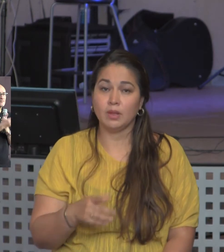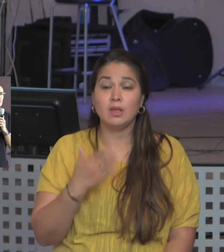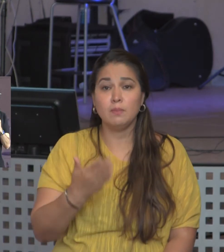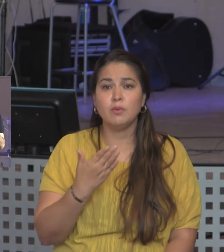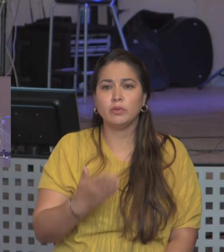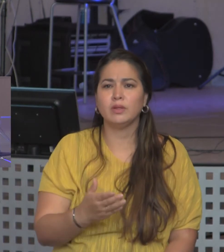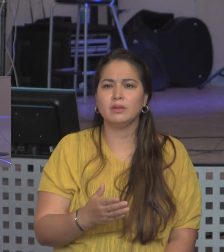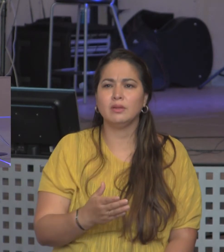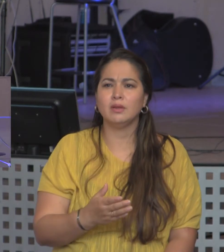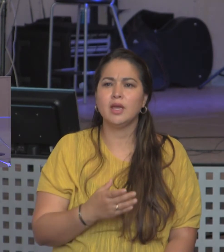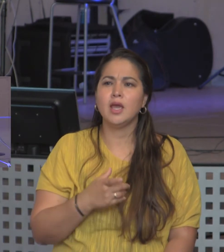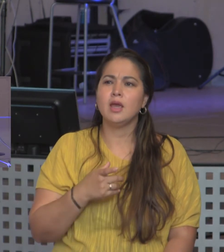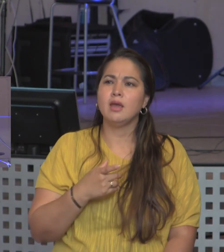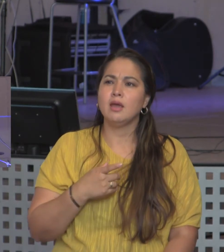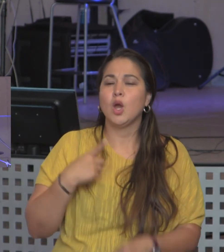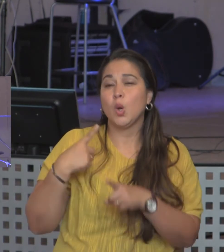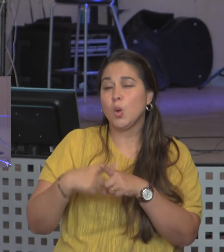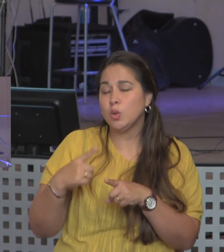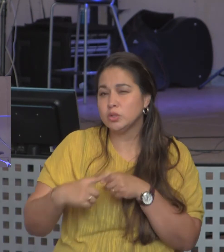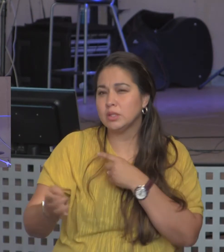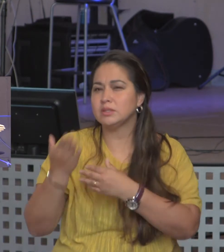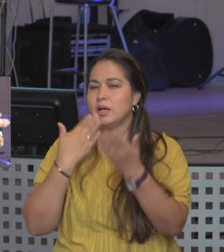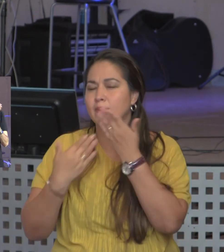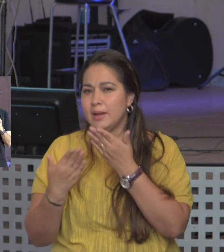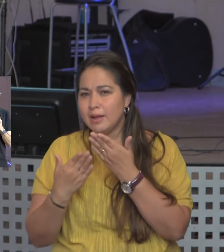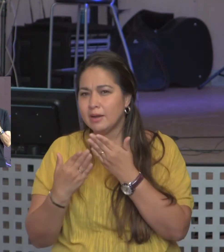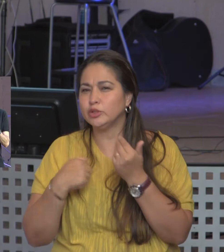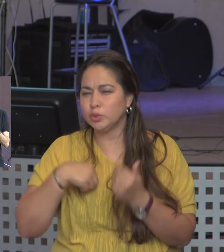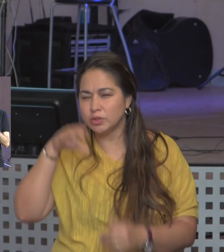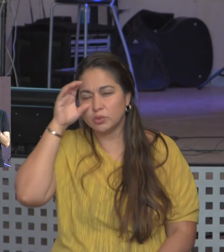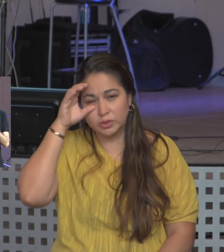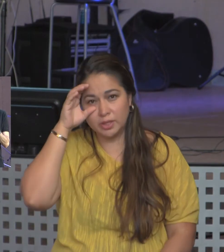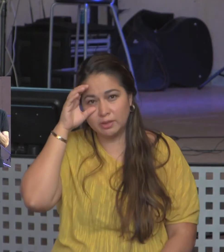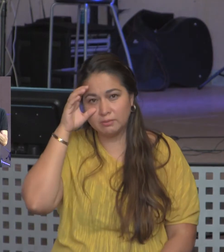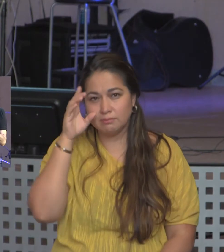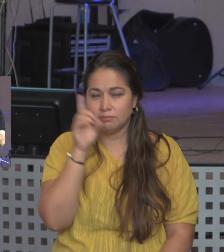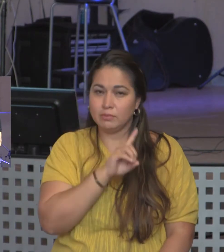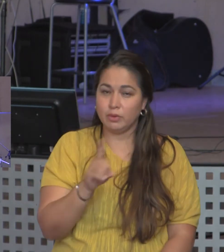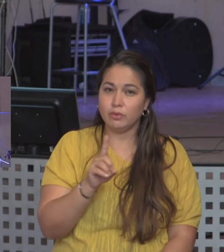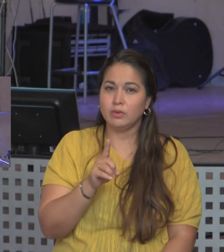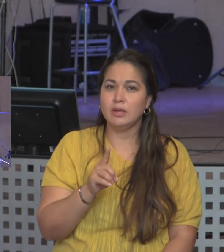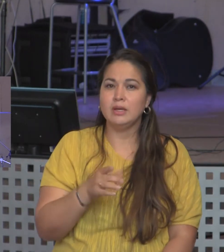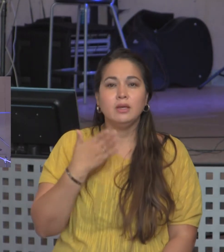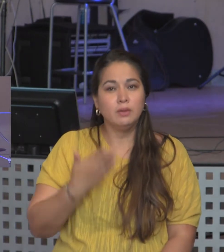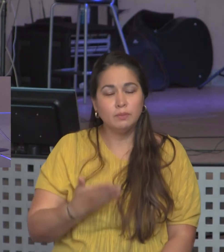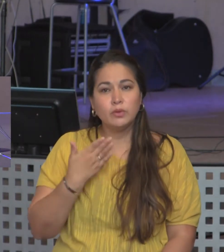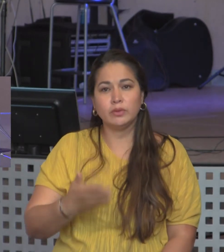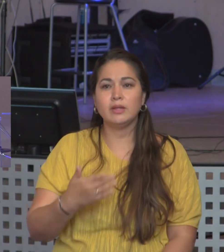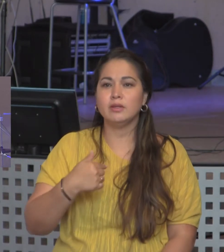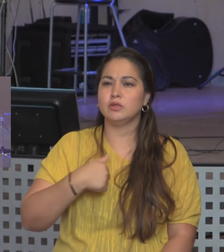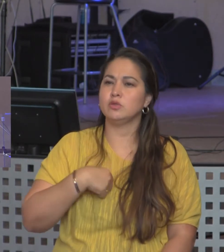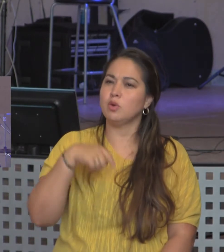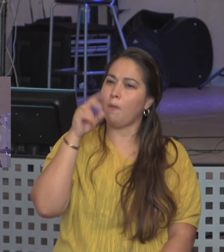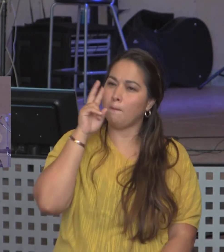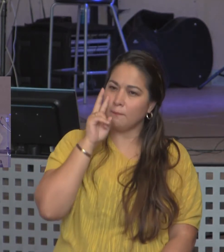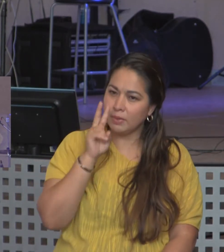No admitimos el consejo de cualquiera de igual manera, ¿o